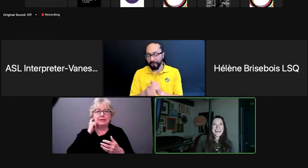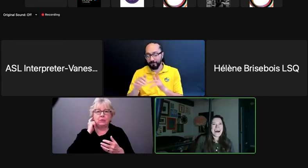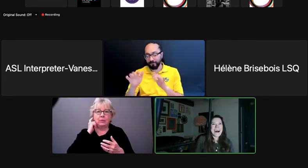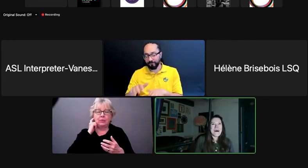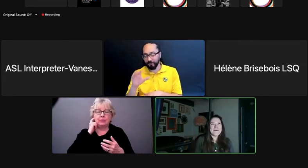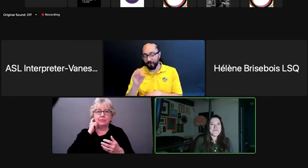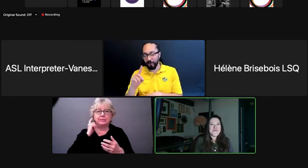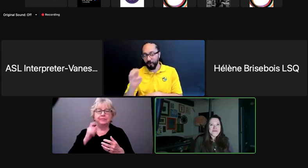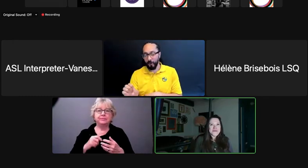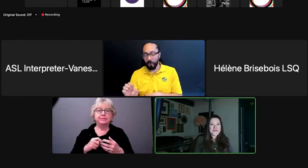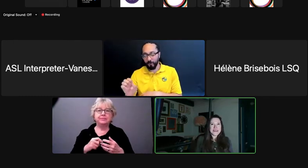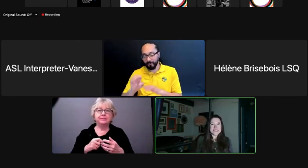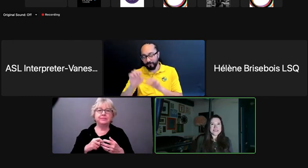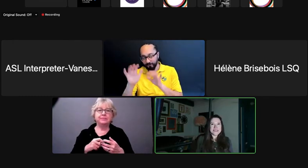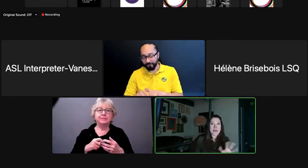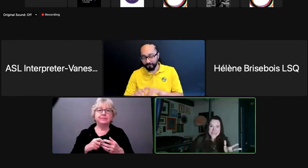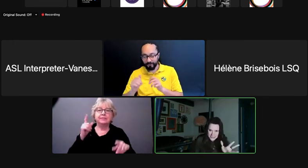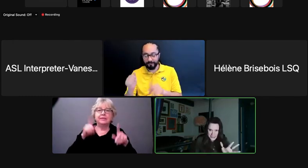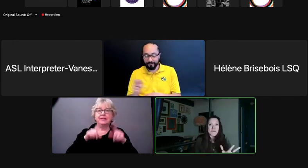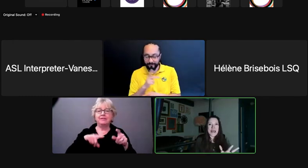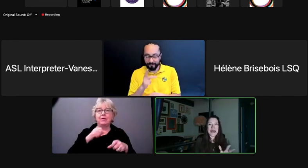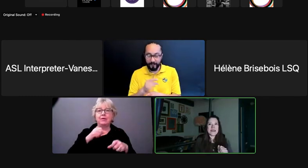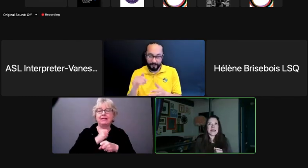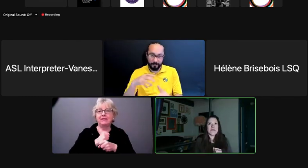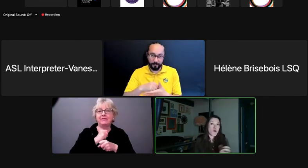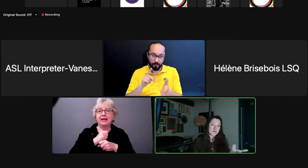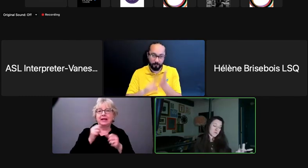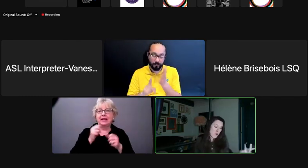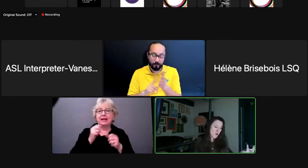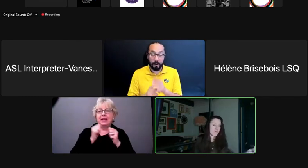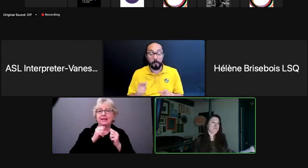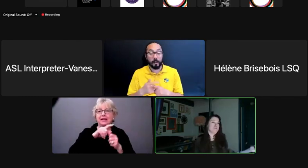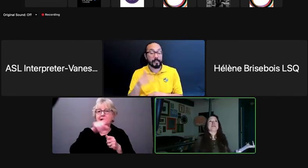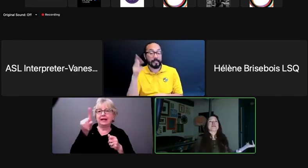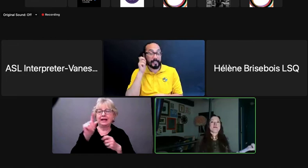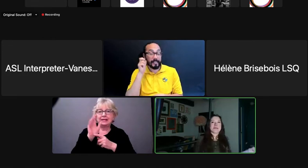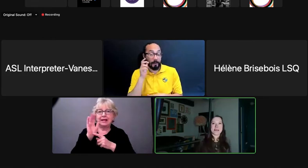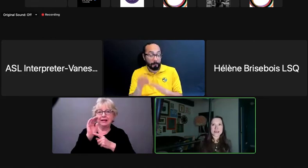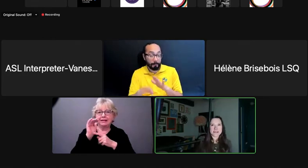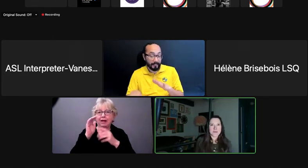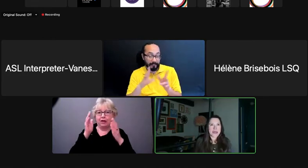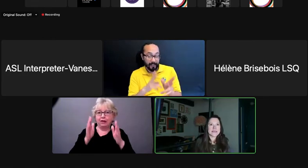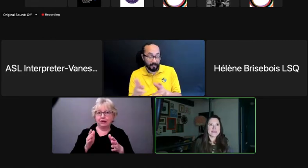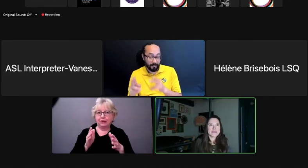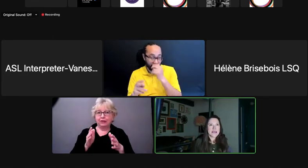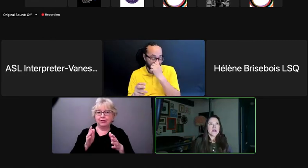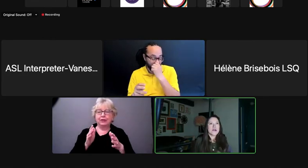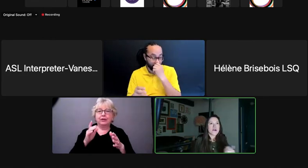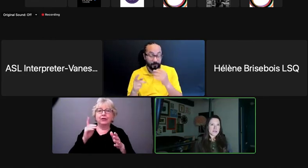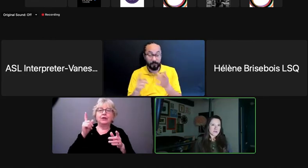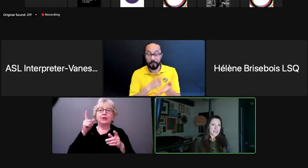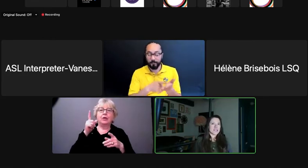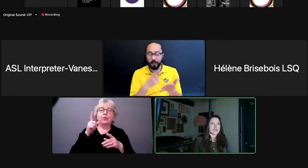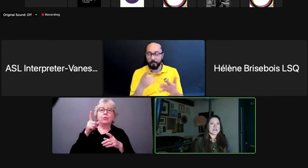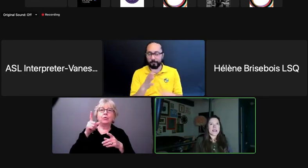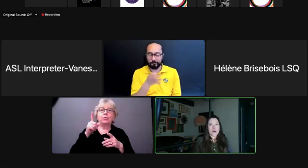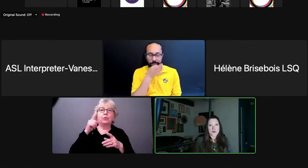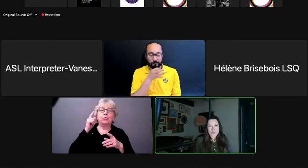on travaille de près avec les acteurs on travaille au niveau de l'édition